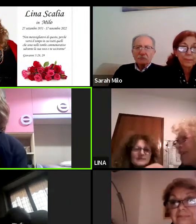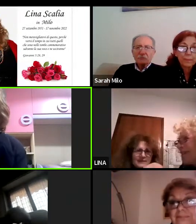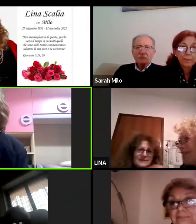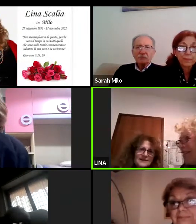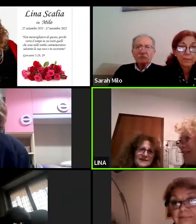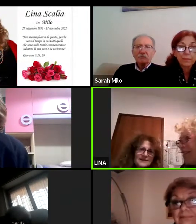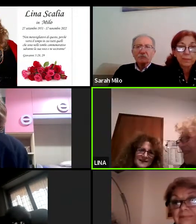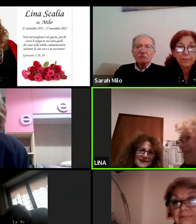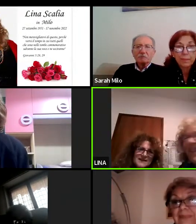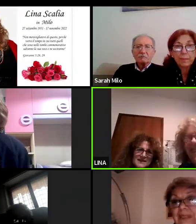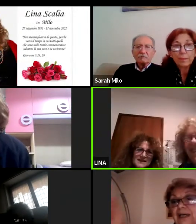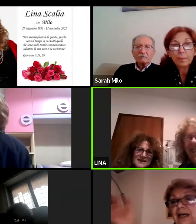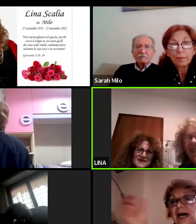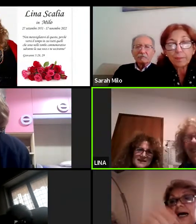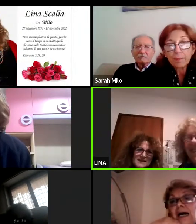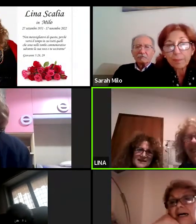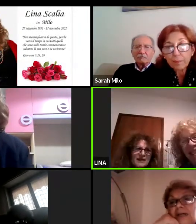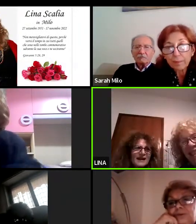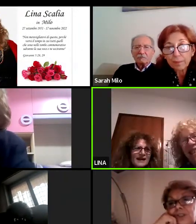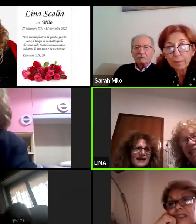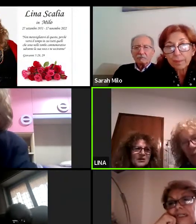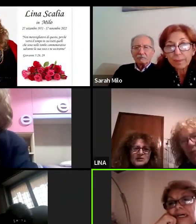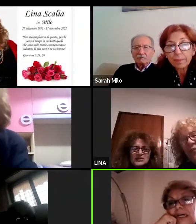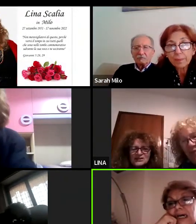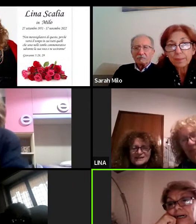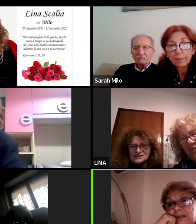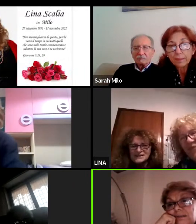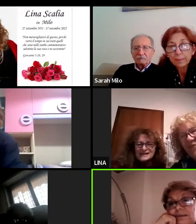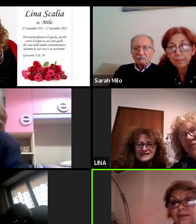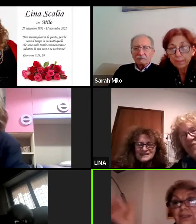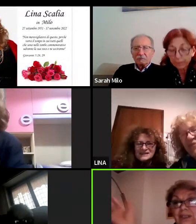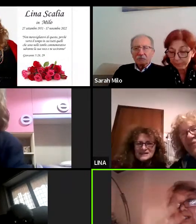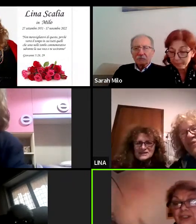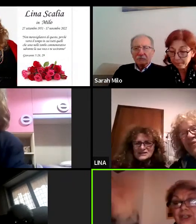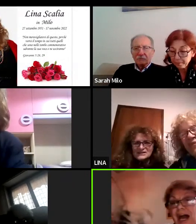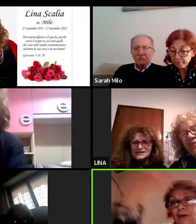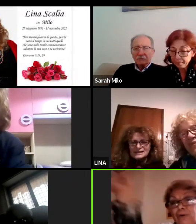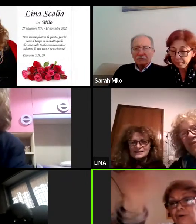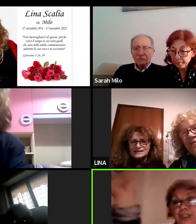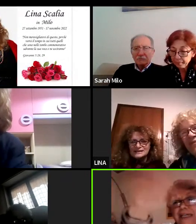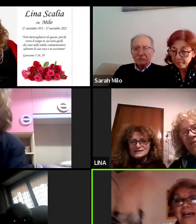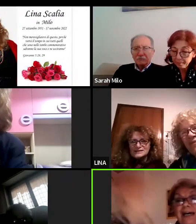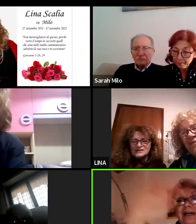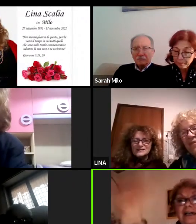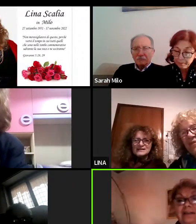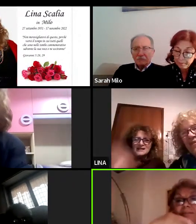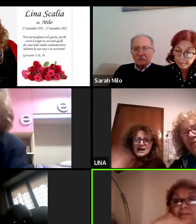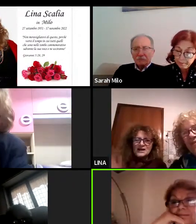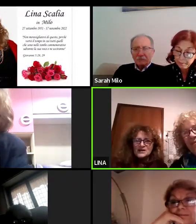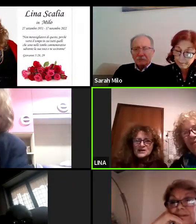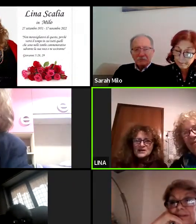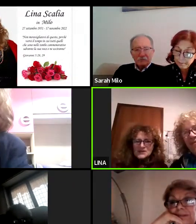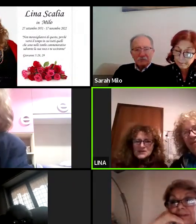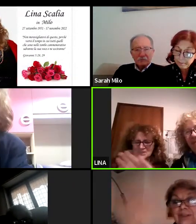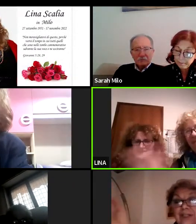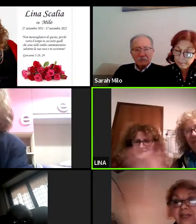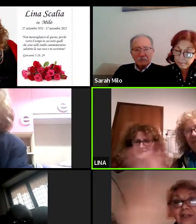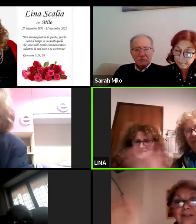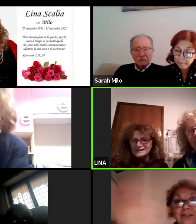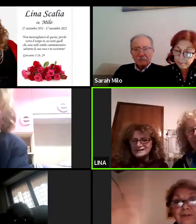a Lucia si chiama Lucia Ciao Lucia Ciao